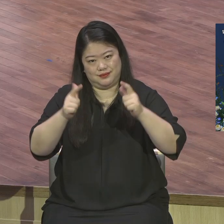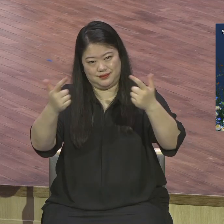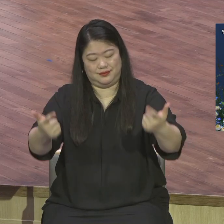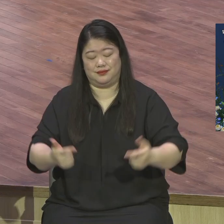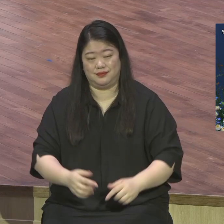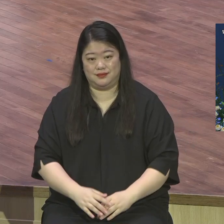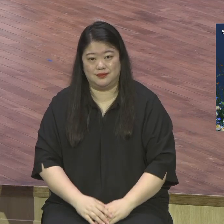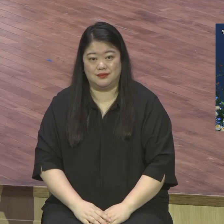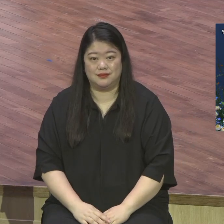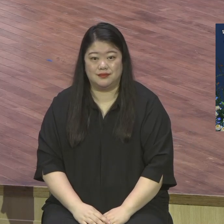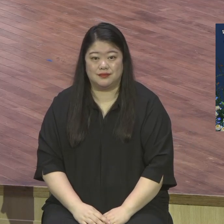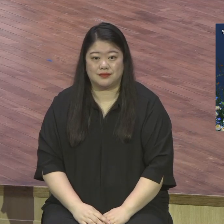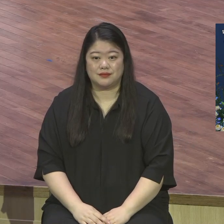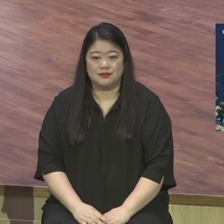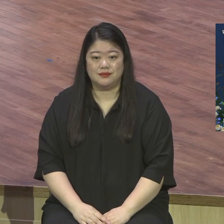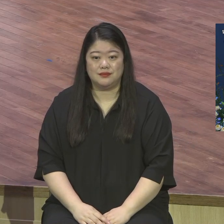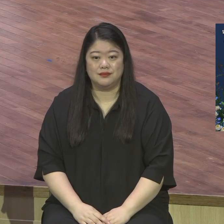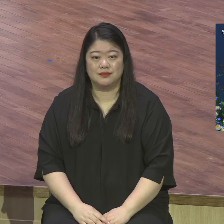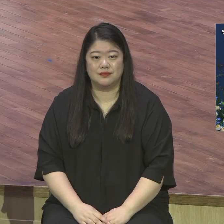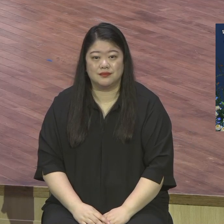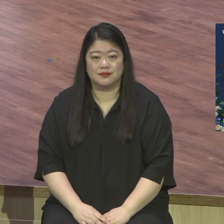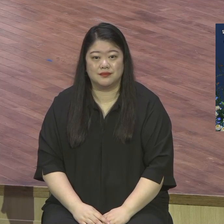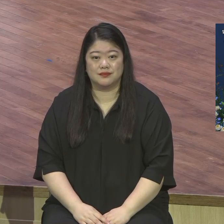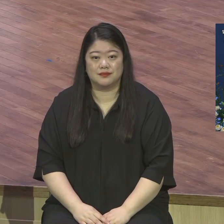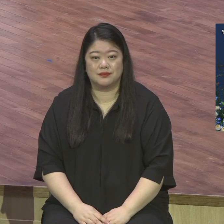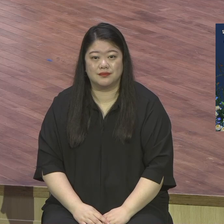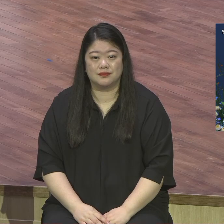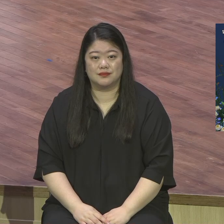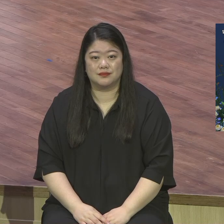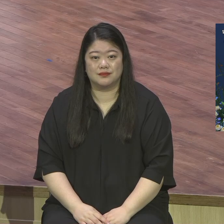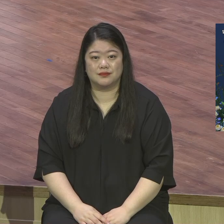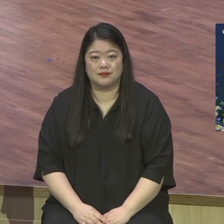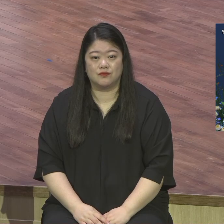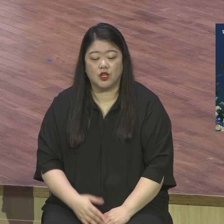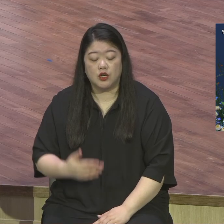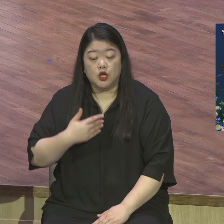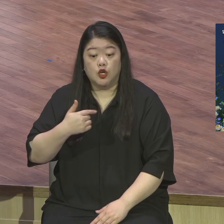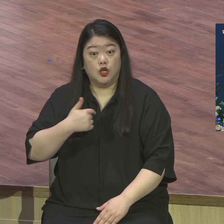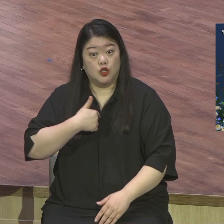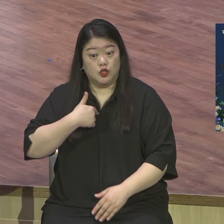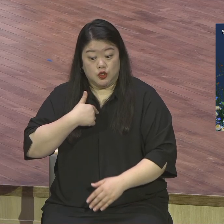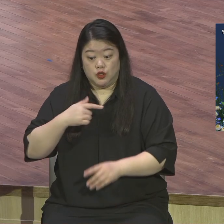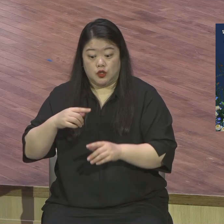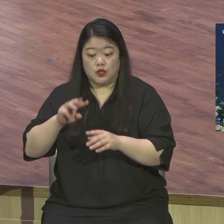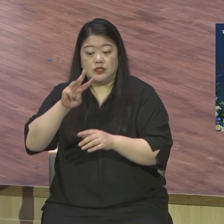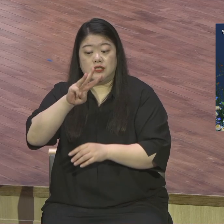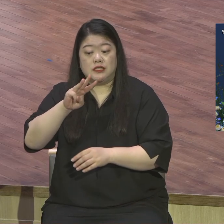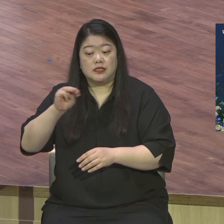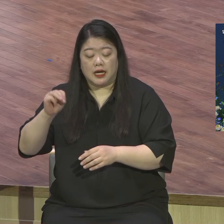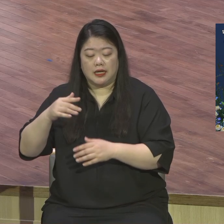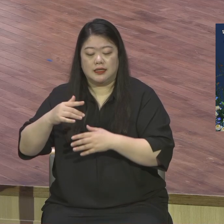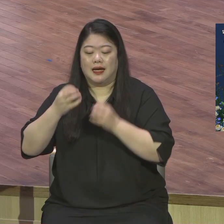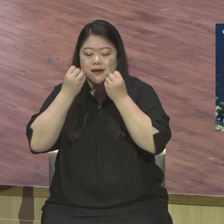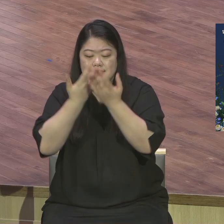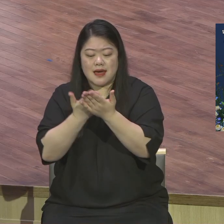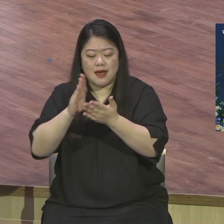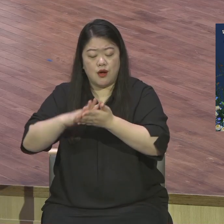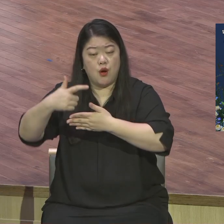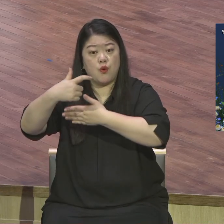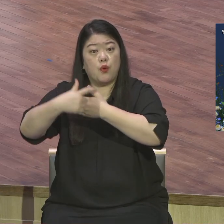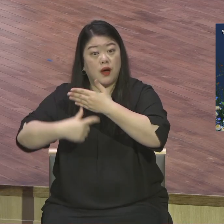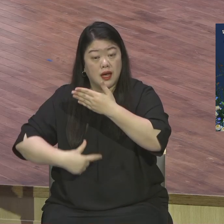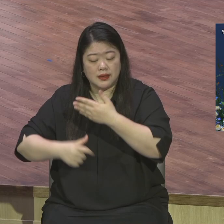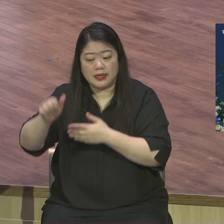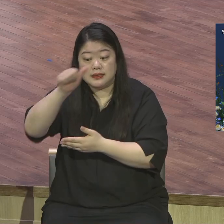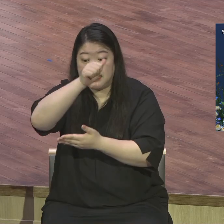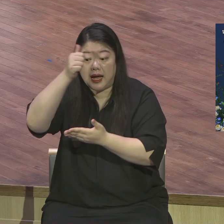최소한도 우리 교단은 합숙 팀 합숙 갔다 와야 돼요. 합숙 팀 합숙